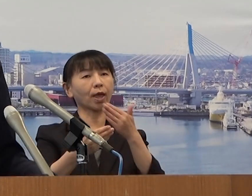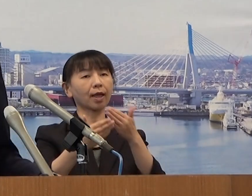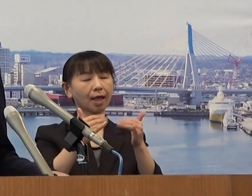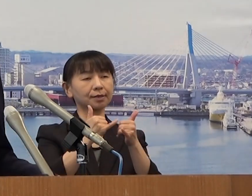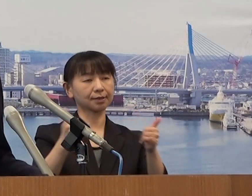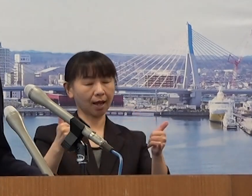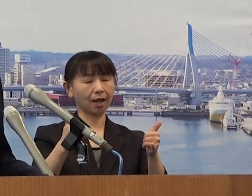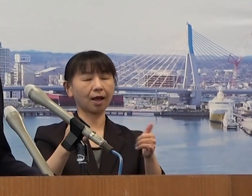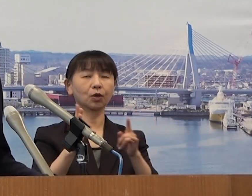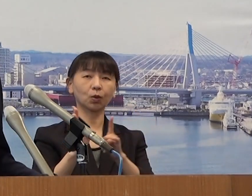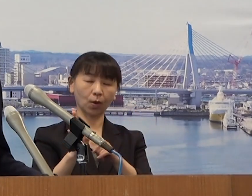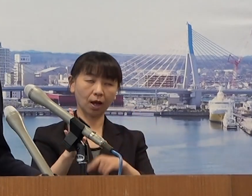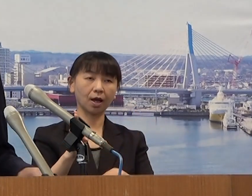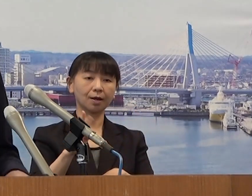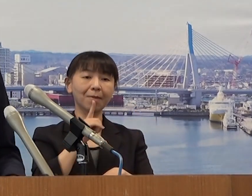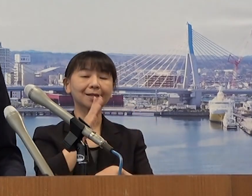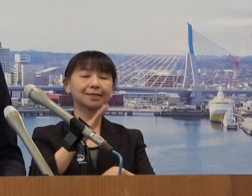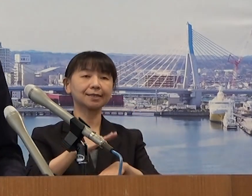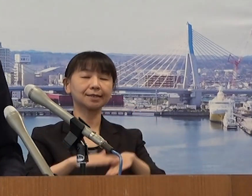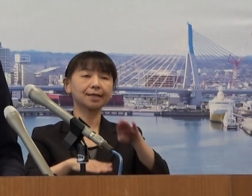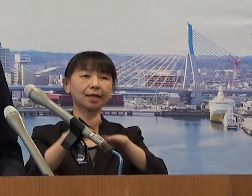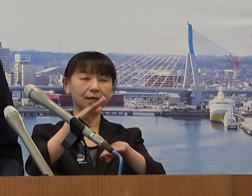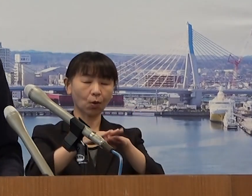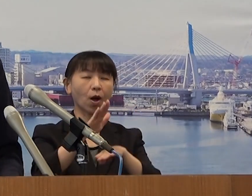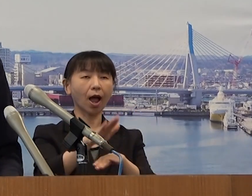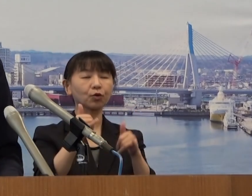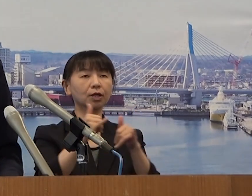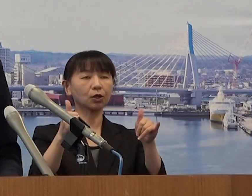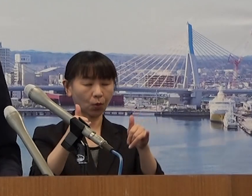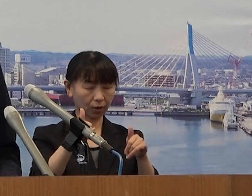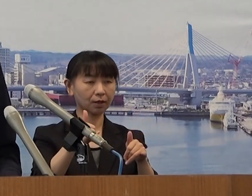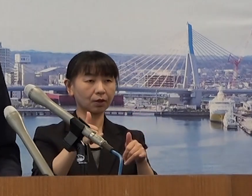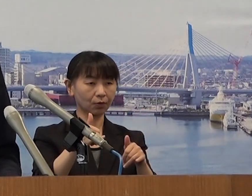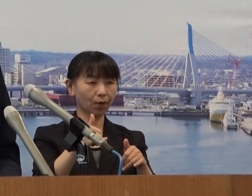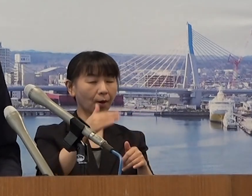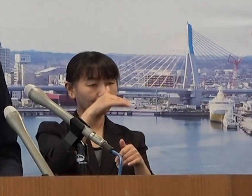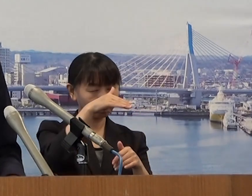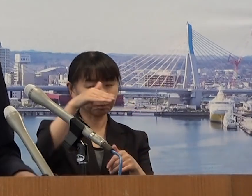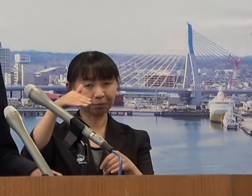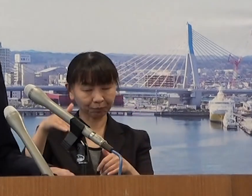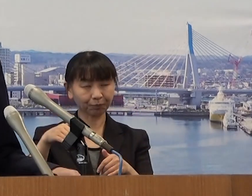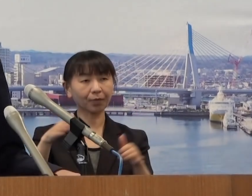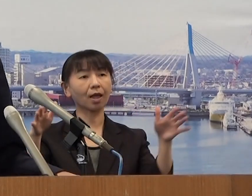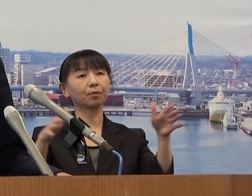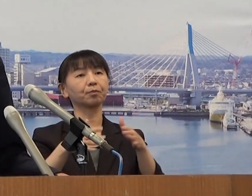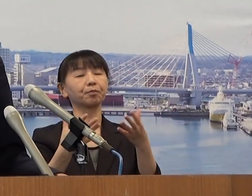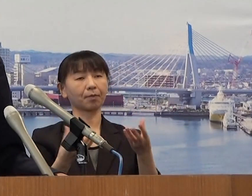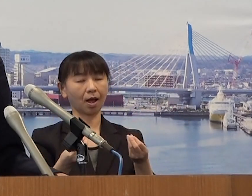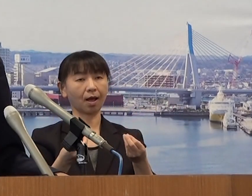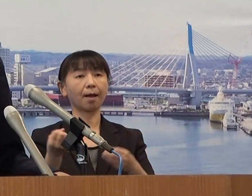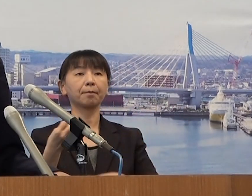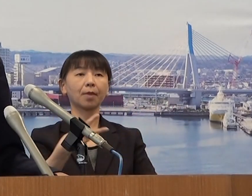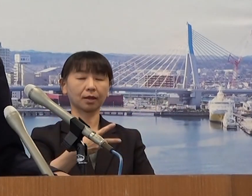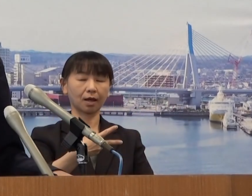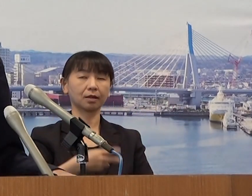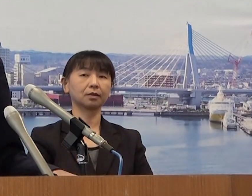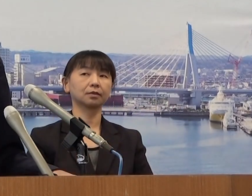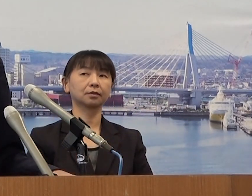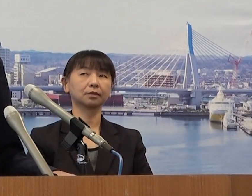か、実績のある方を中心に、お声掛けをさせていただいております。それからあ